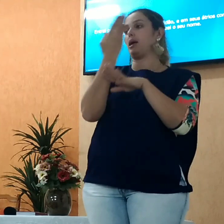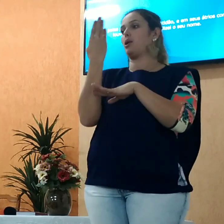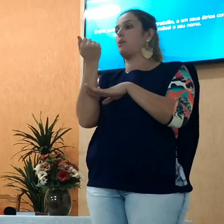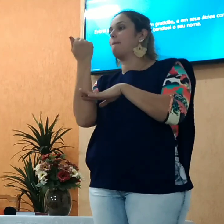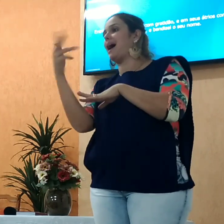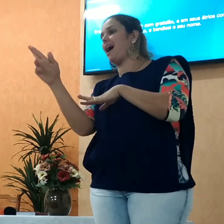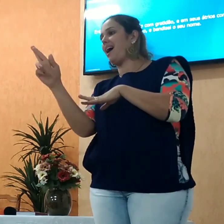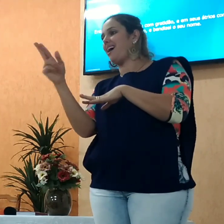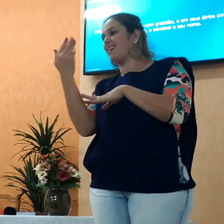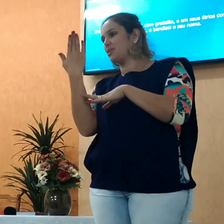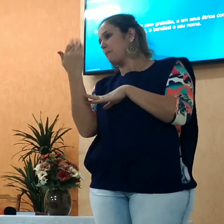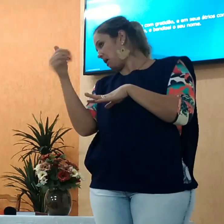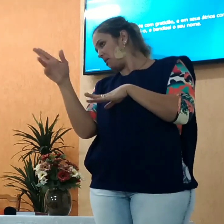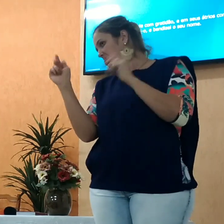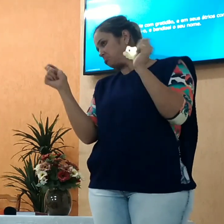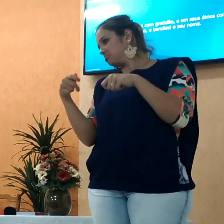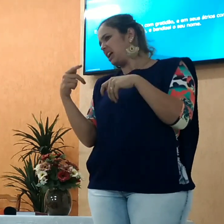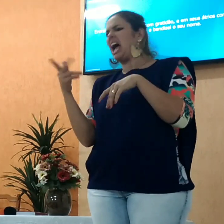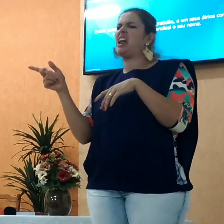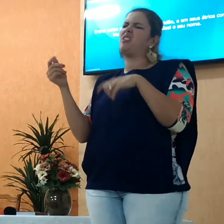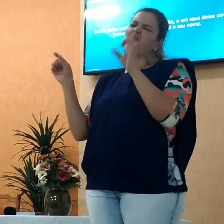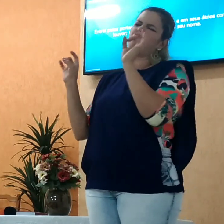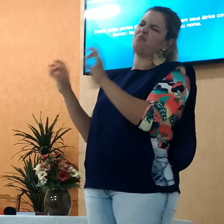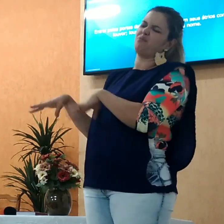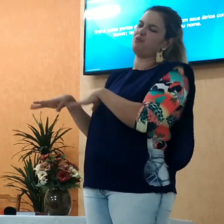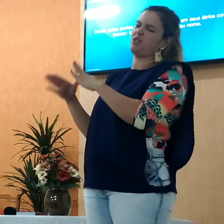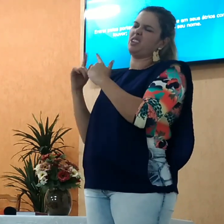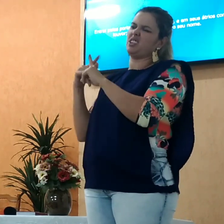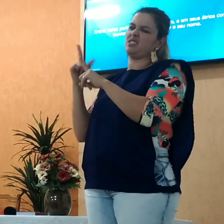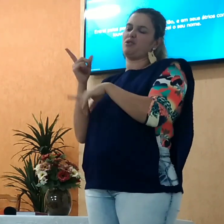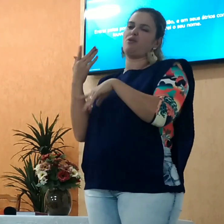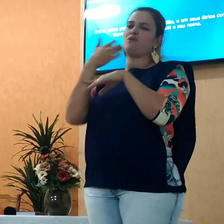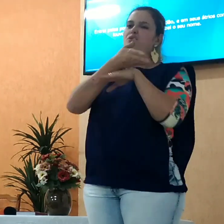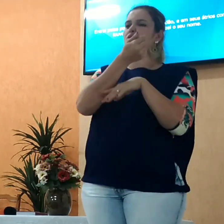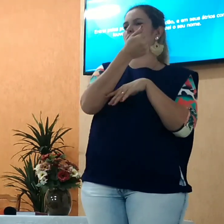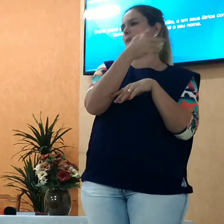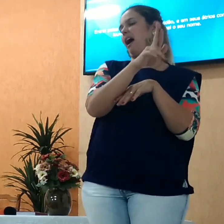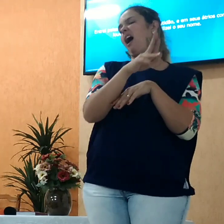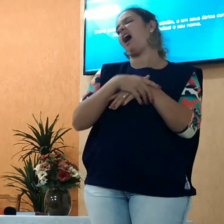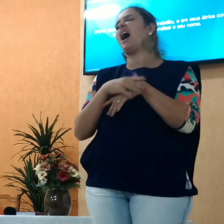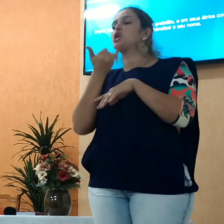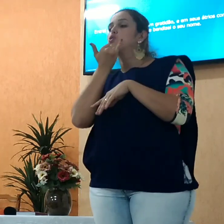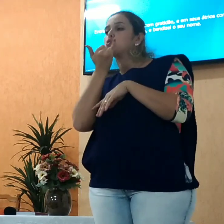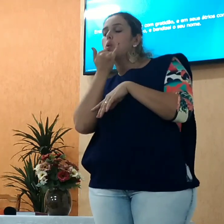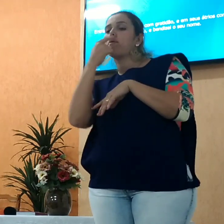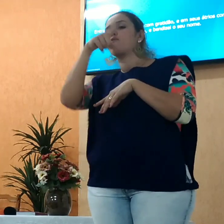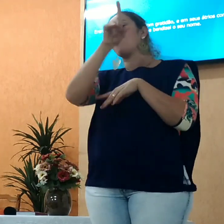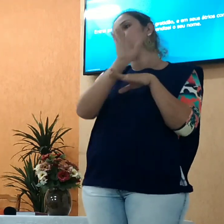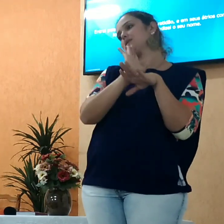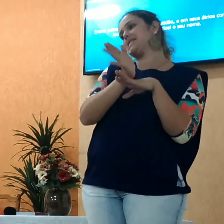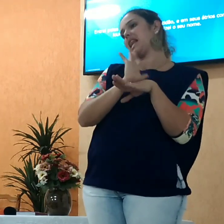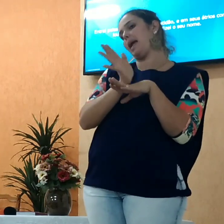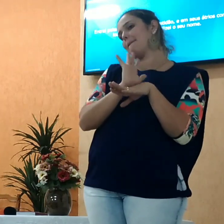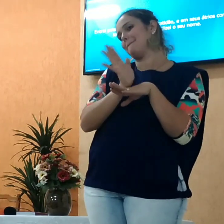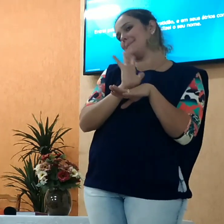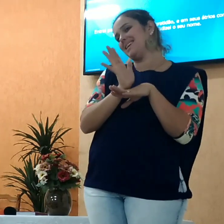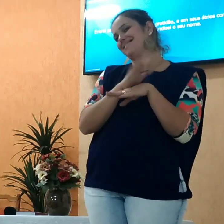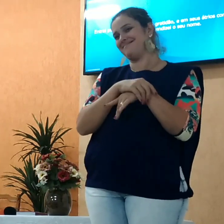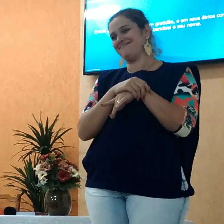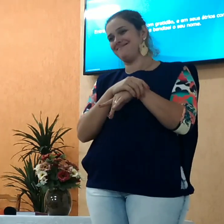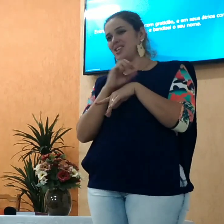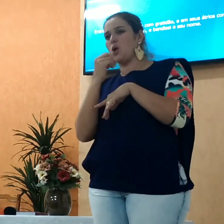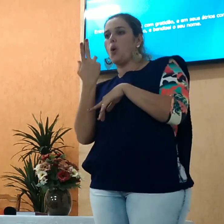ter entrado por uma porta de um restaurante, poderia ter entrado por uma porta de um cinema, poderia ter entrado por uma porta de uma casa